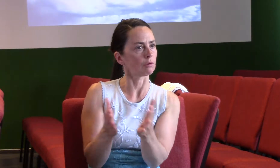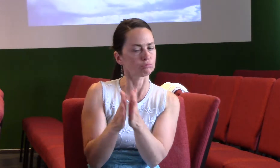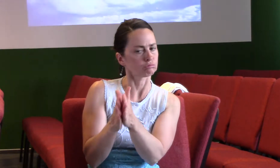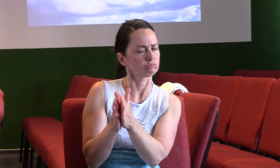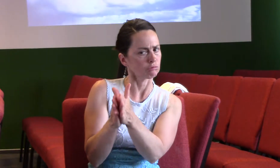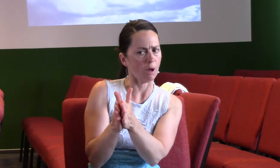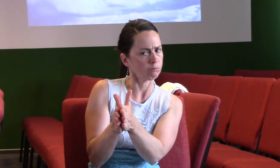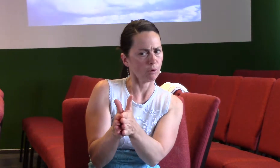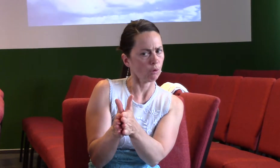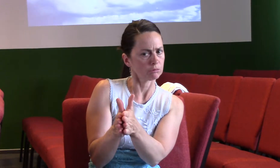Víte, ale